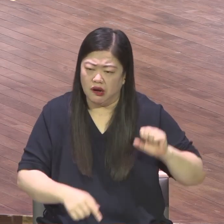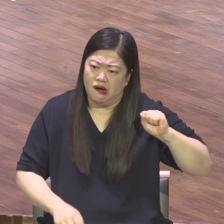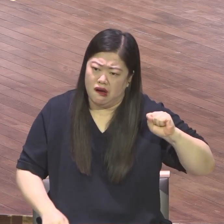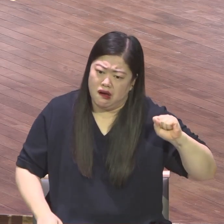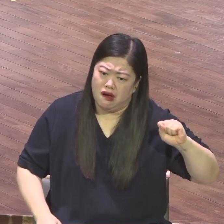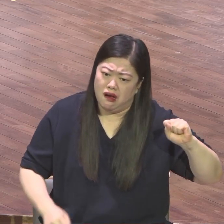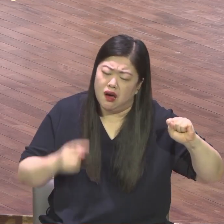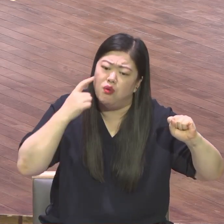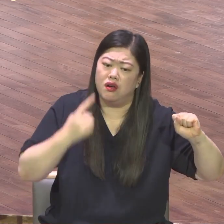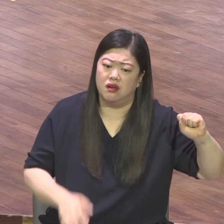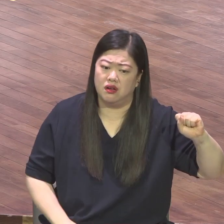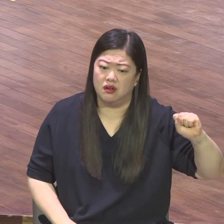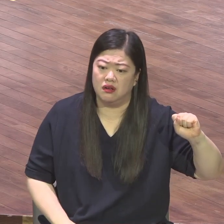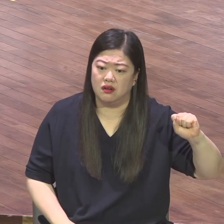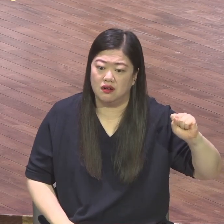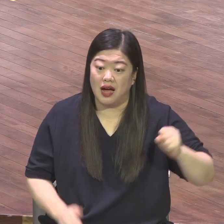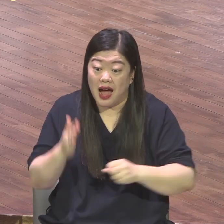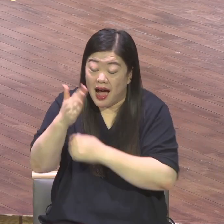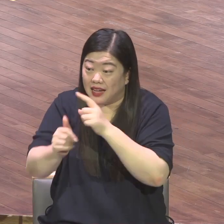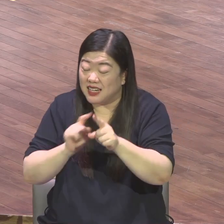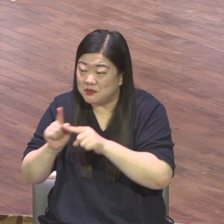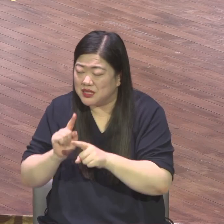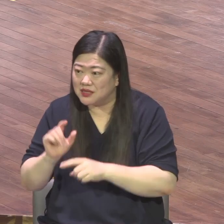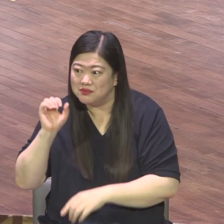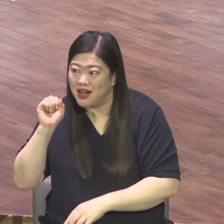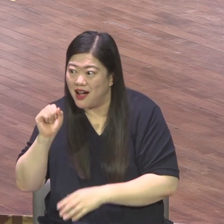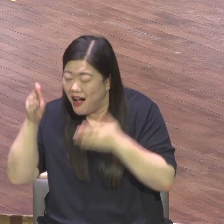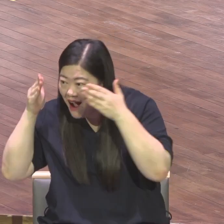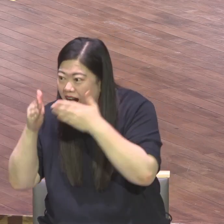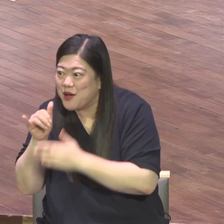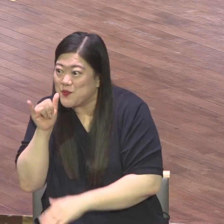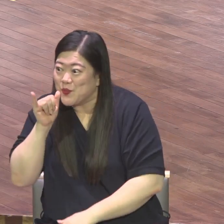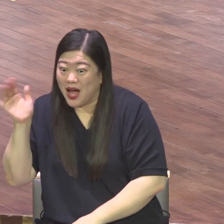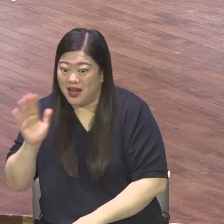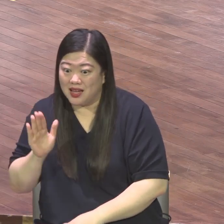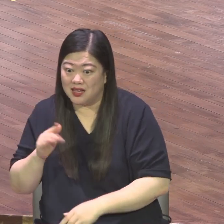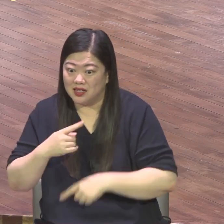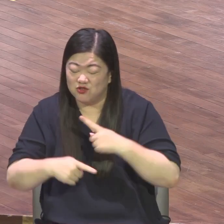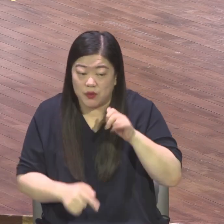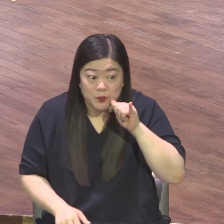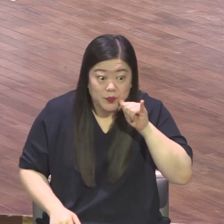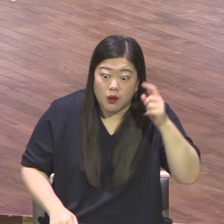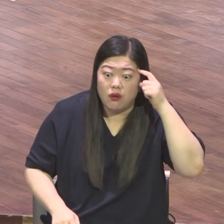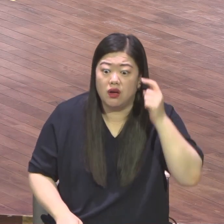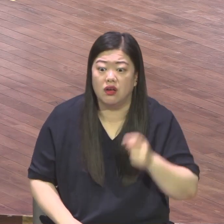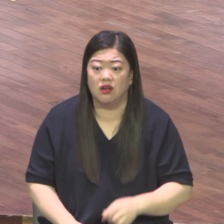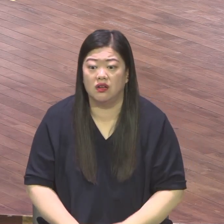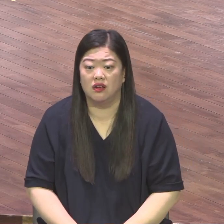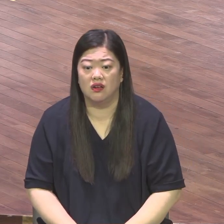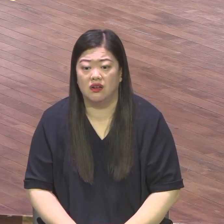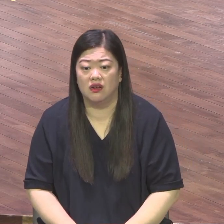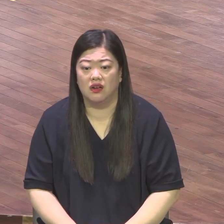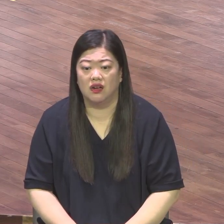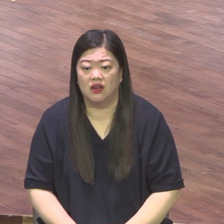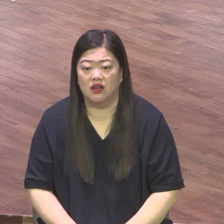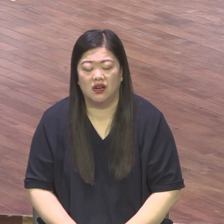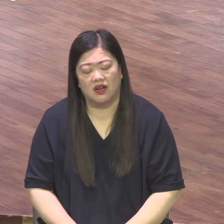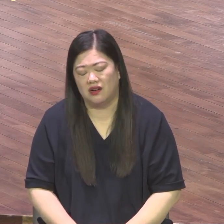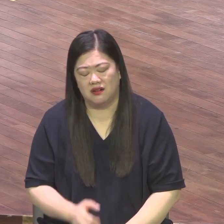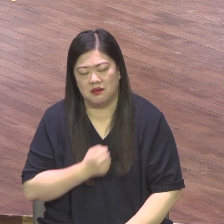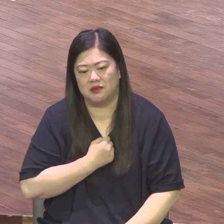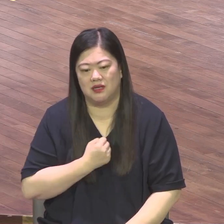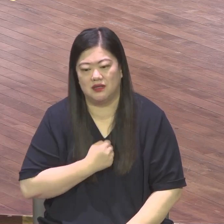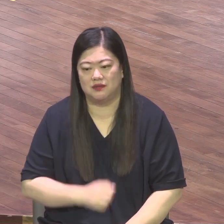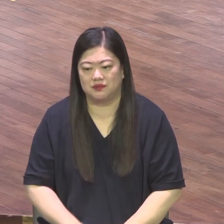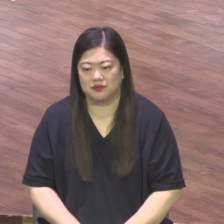전혀 영향을 못 받고 사람 말에만 영향 받고 어리석게 그렇게 불행하게 사느냐 말이에요. 어둡게 왜 삽니까? 뭐 사람들이